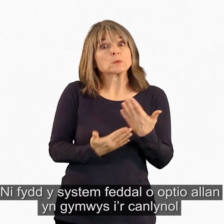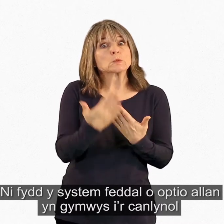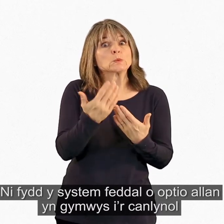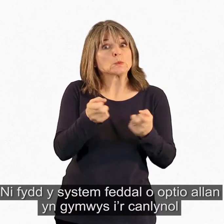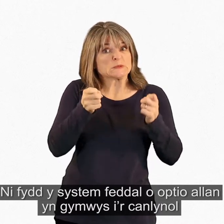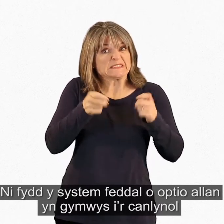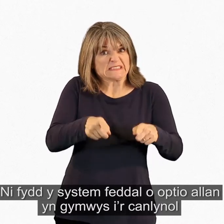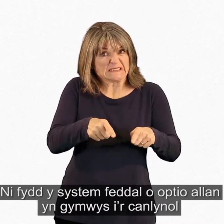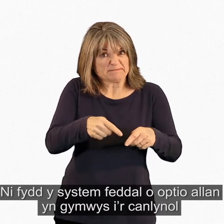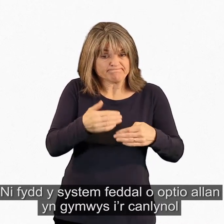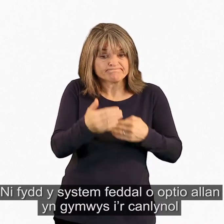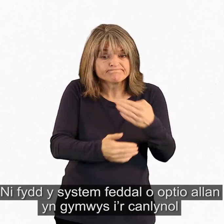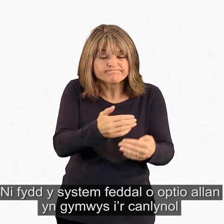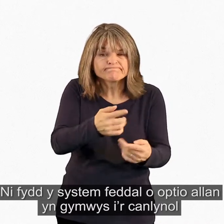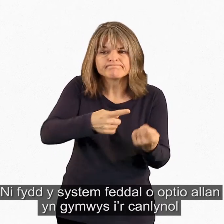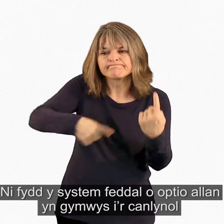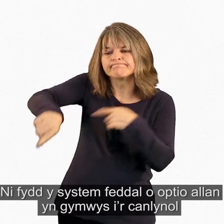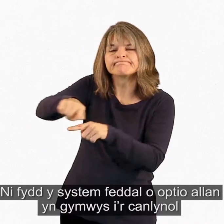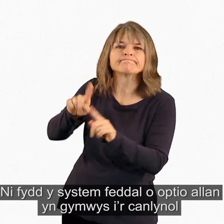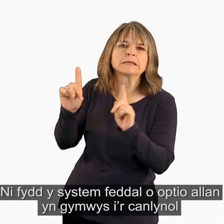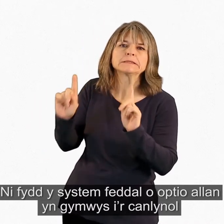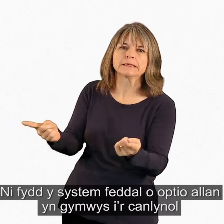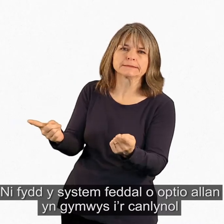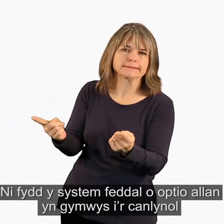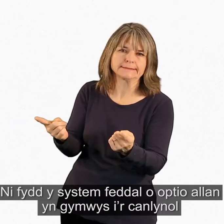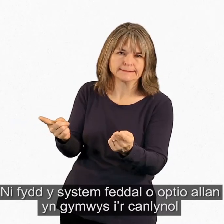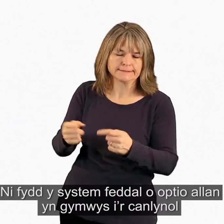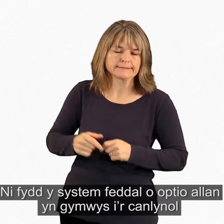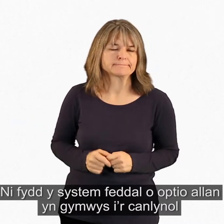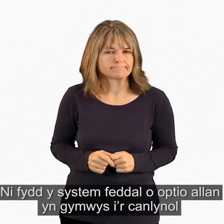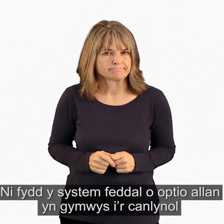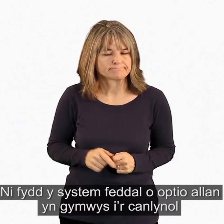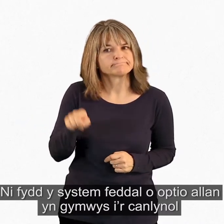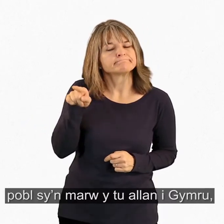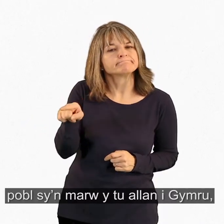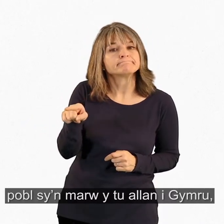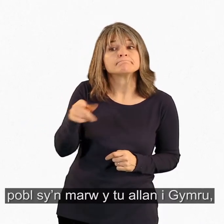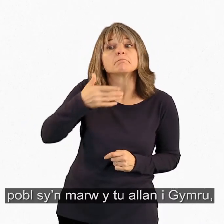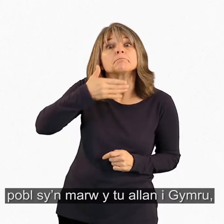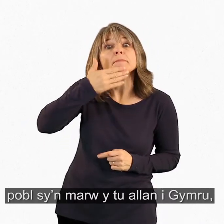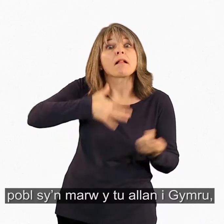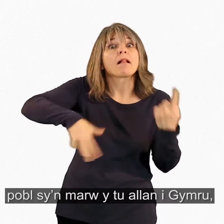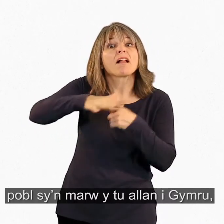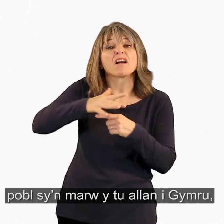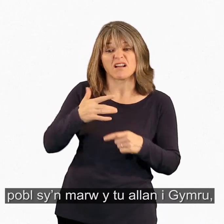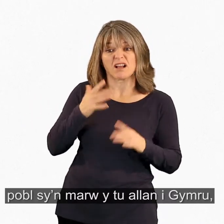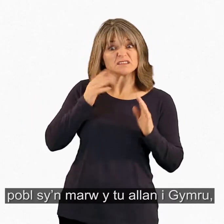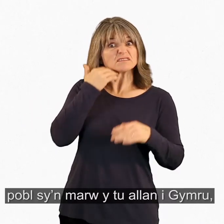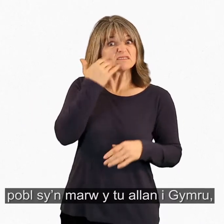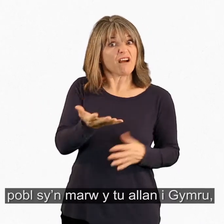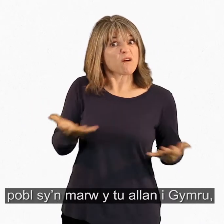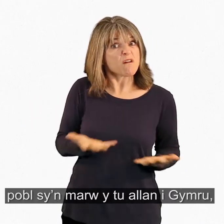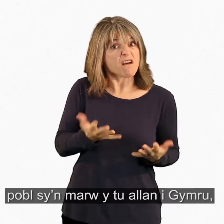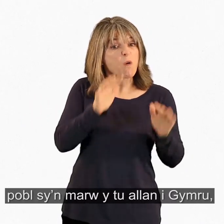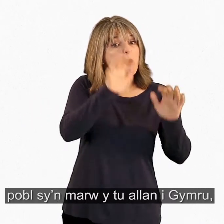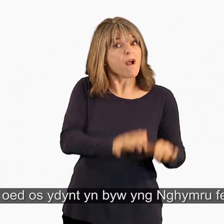Ni fydd y system feddal o optio allan yn gymwys i'r canlyno Pobl sy'n marw y tu allan i Gymru hyd